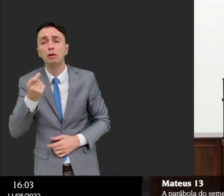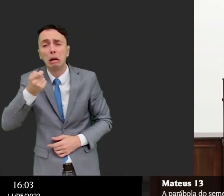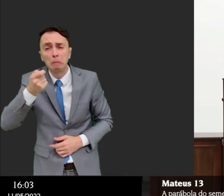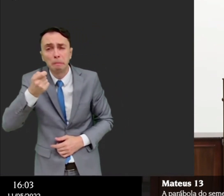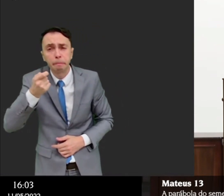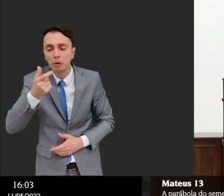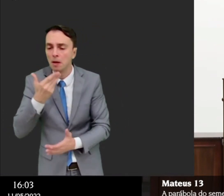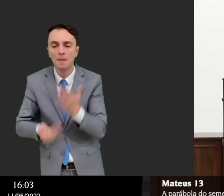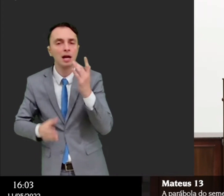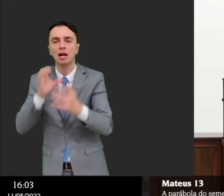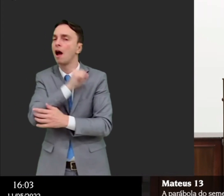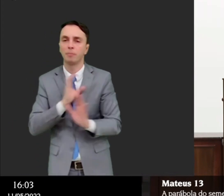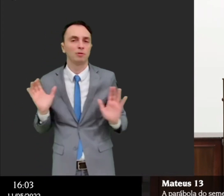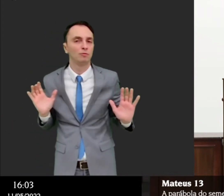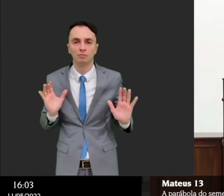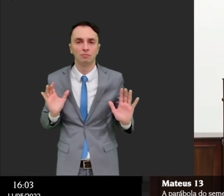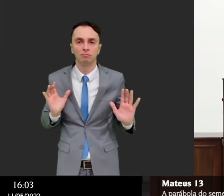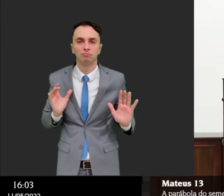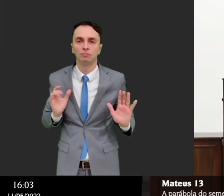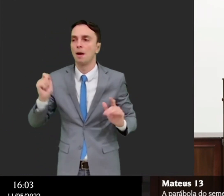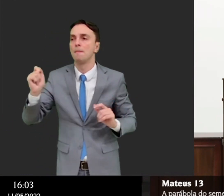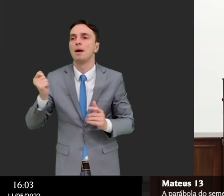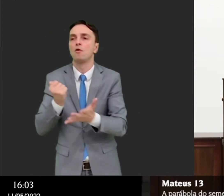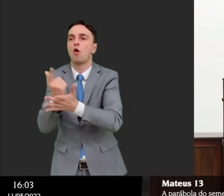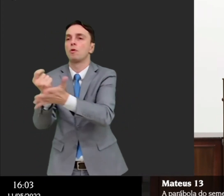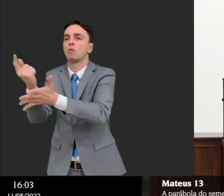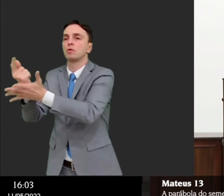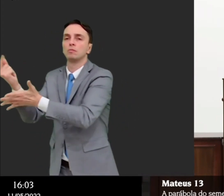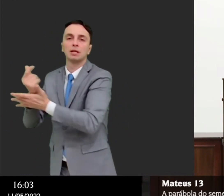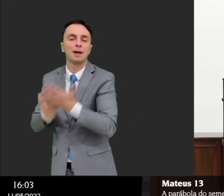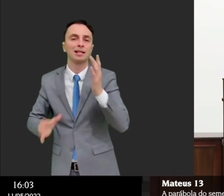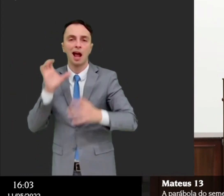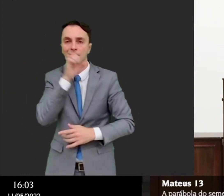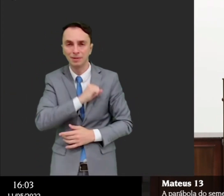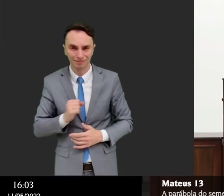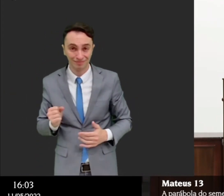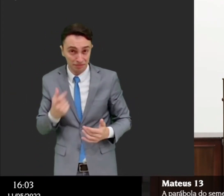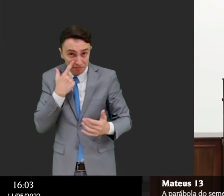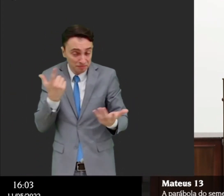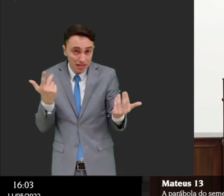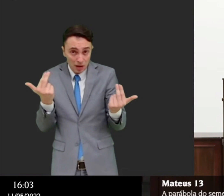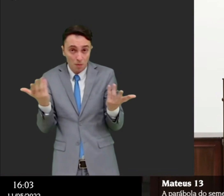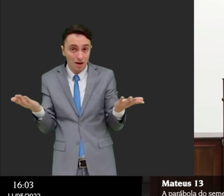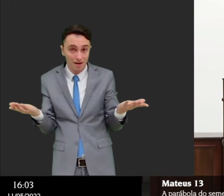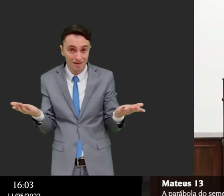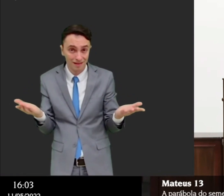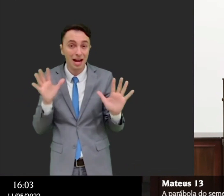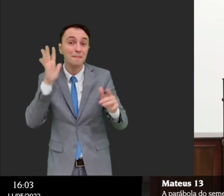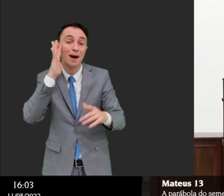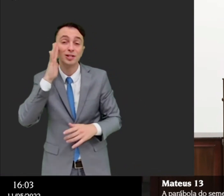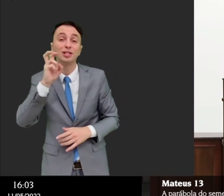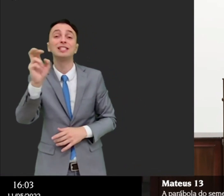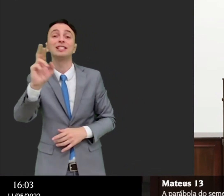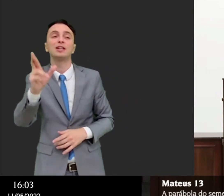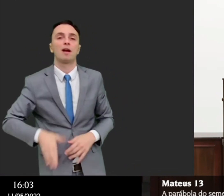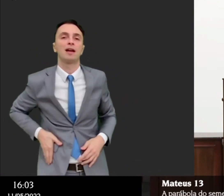Não escapa. De maneira que, então, irmão, é isso aí. Agora, nós estamos aqui com 5 anos no bolso, ainda